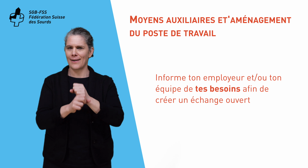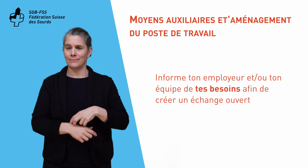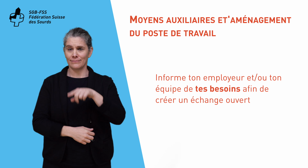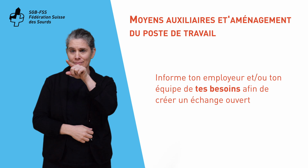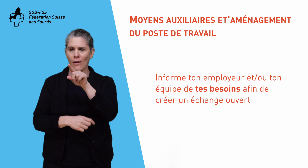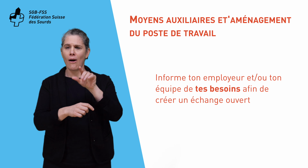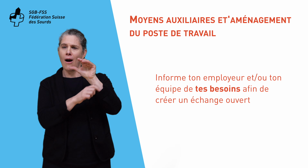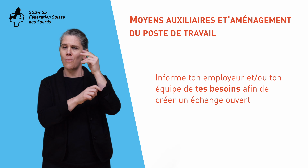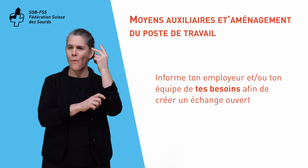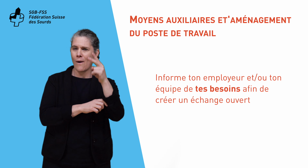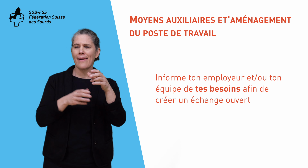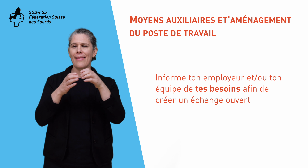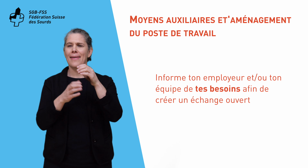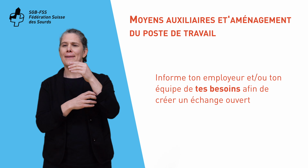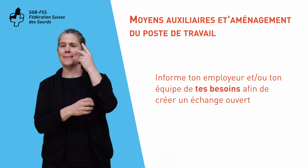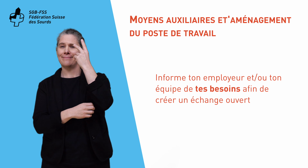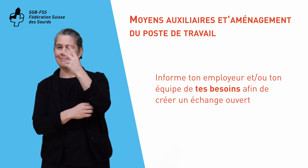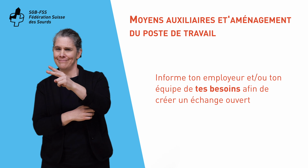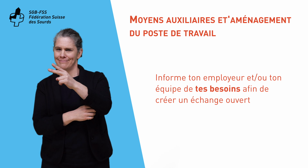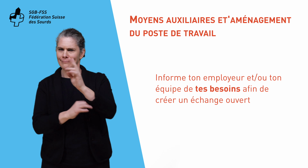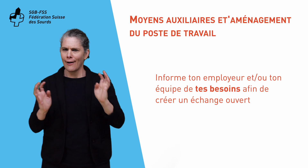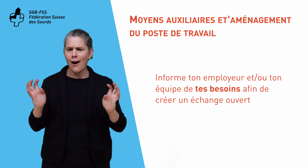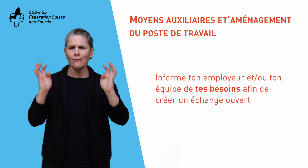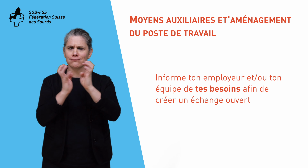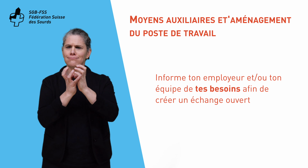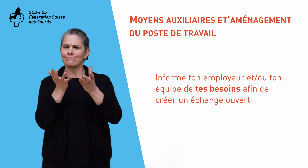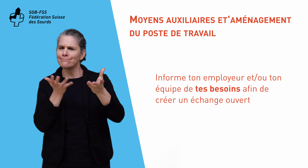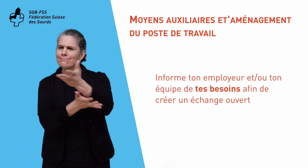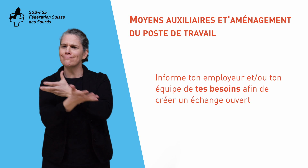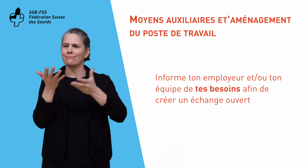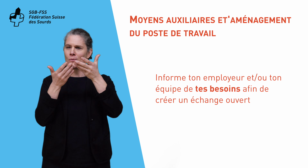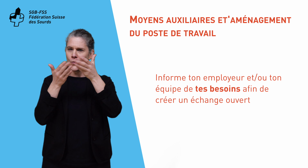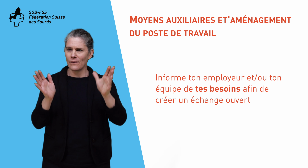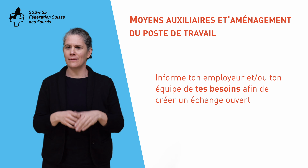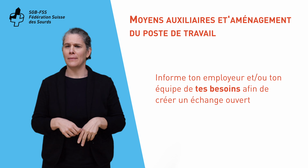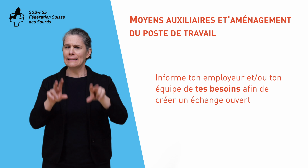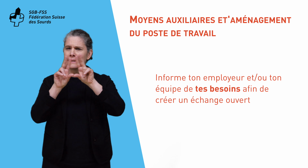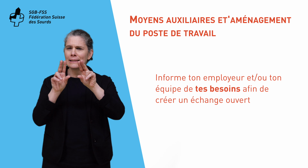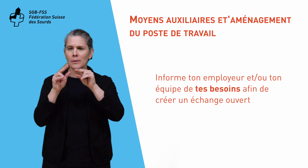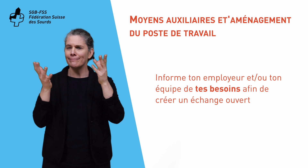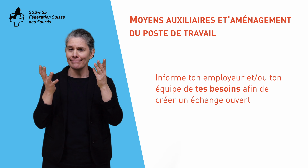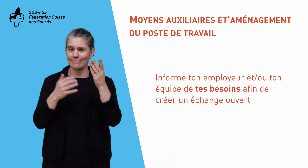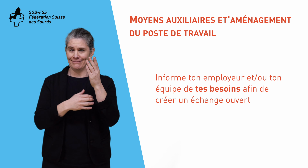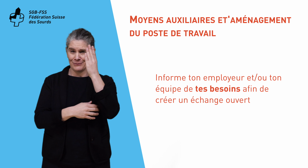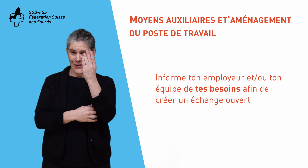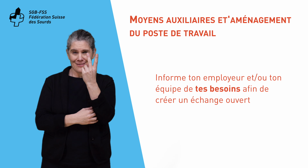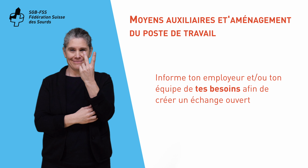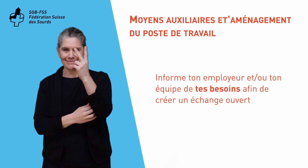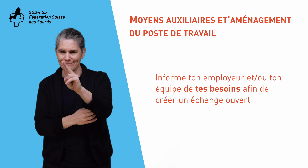travail. Prends le temps de discuter de tes besoins avec ton employeur et ton équipe afin d'avoir